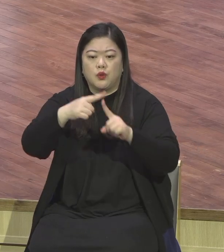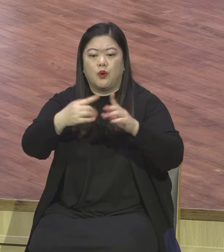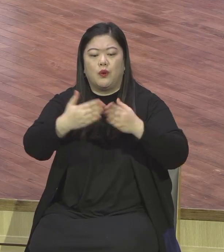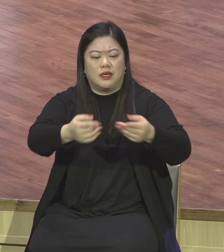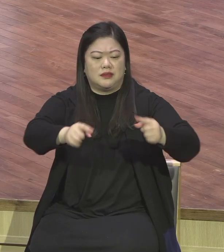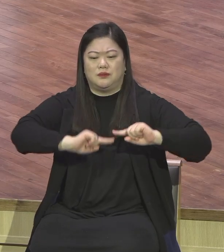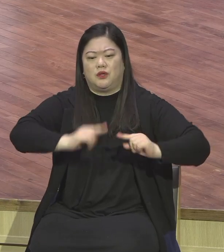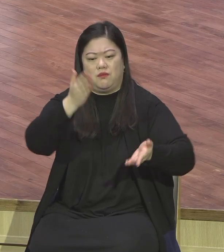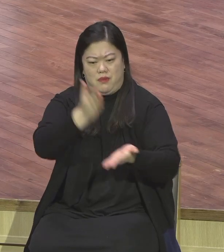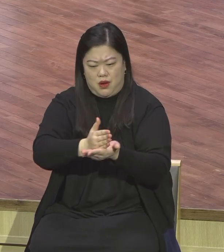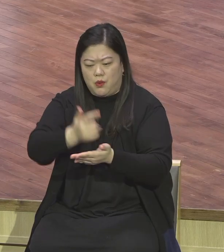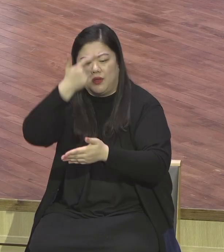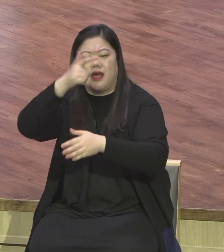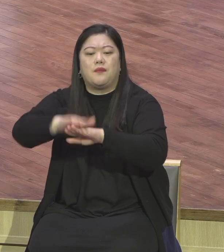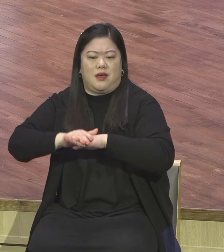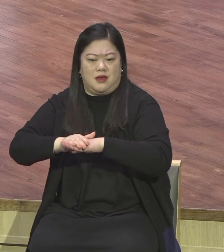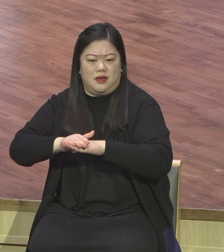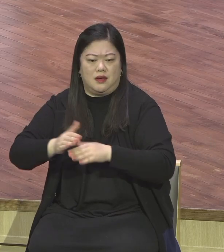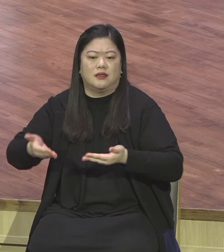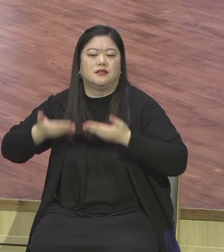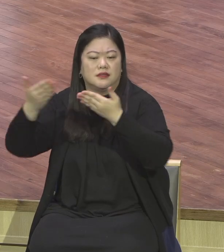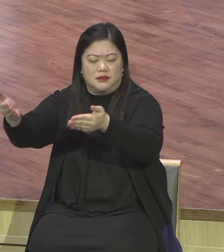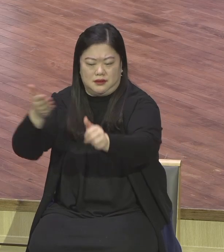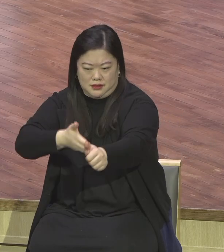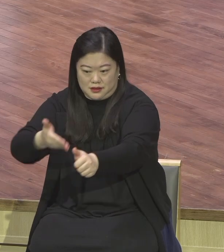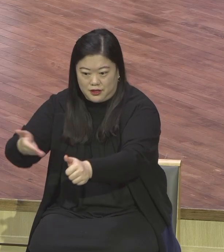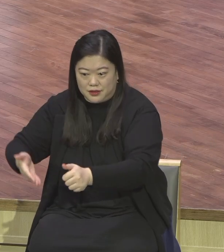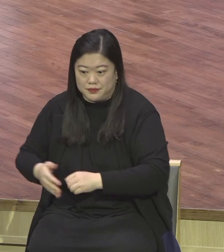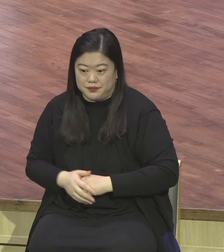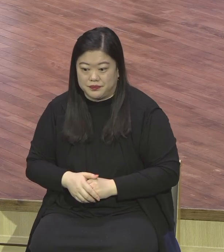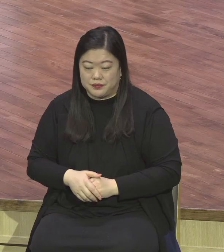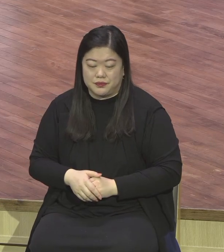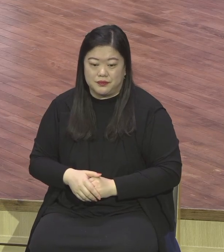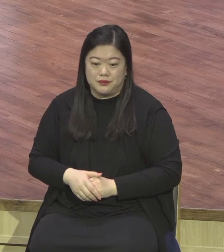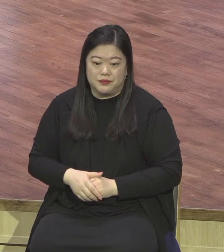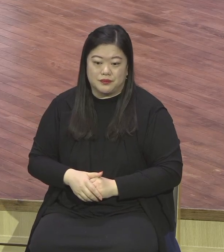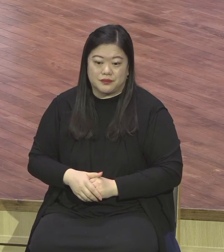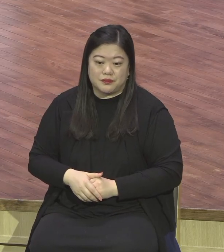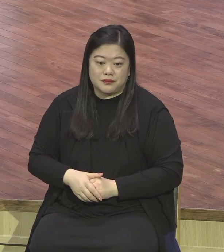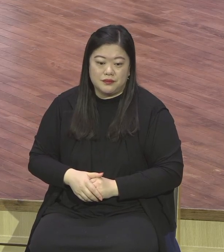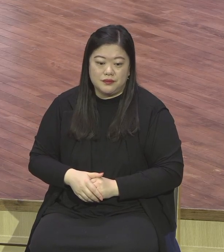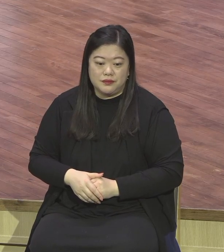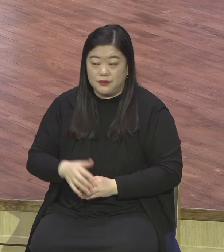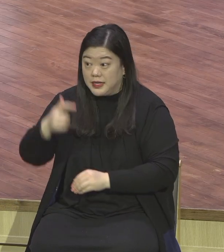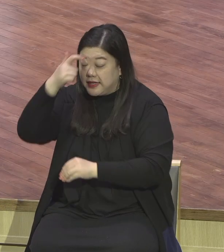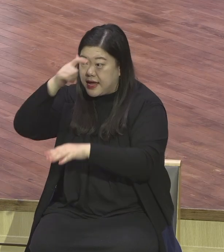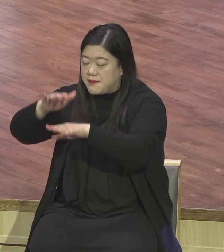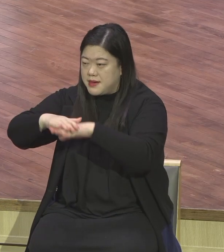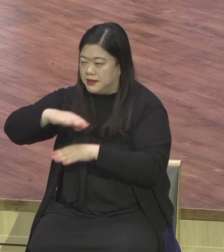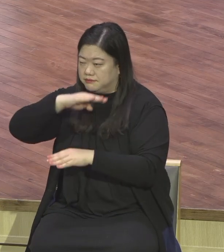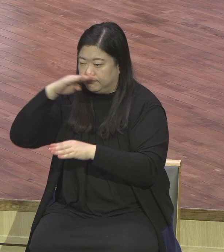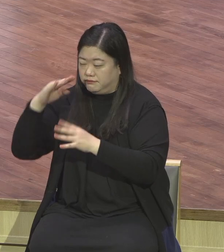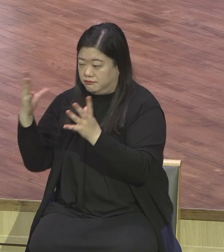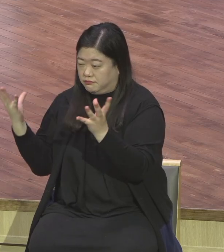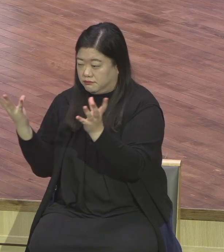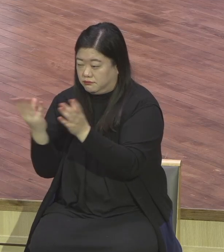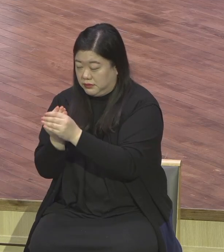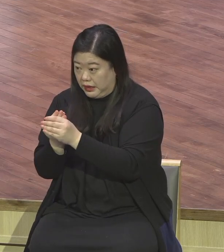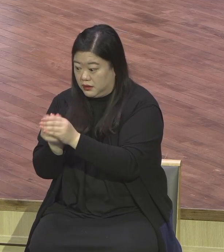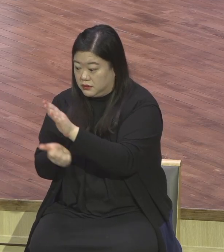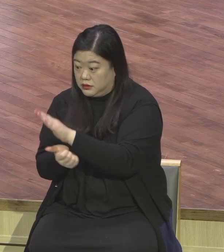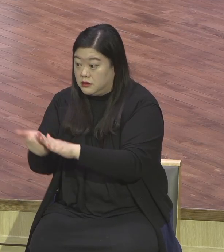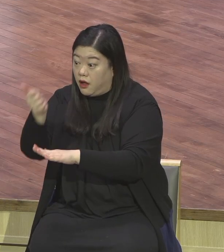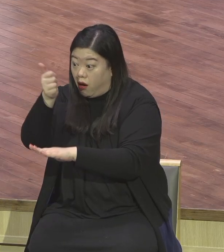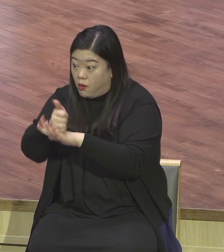그래서 예배를 온전히 드리는 것이 예배 성공이 얼마나 중요한